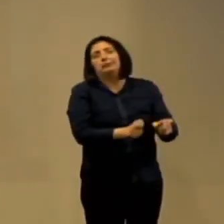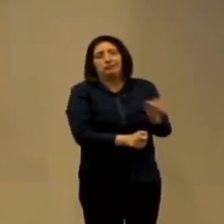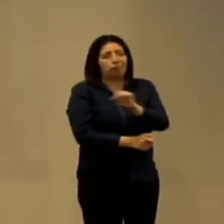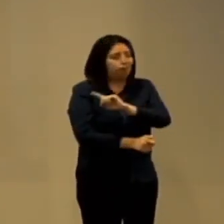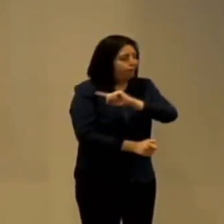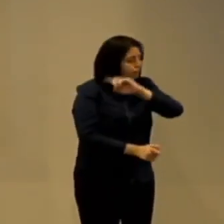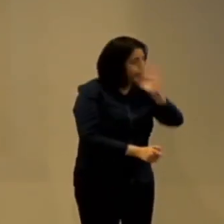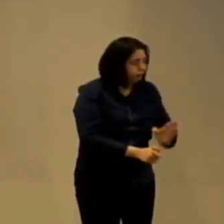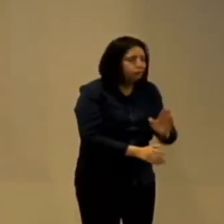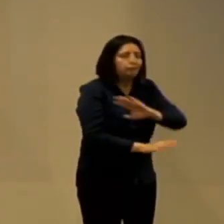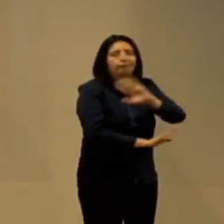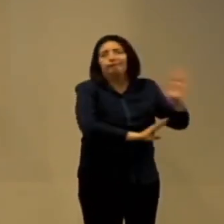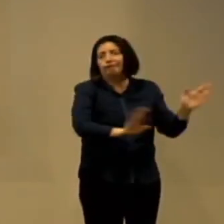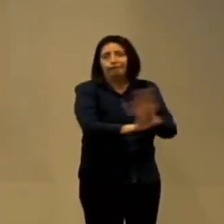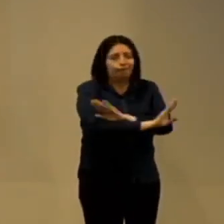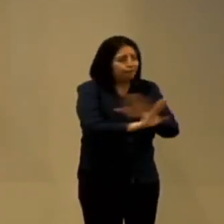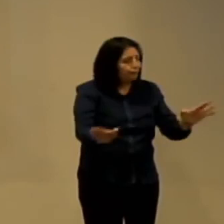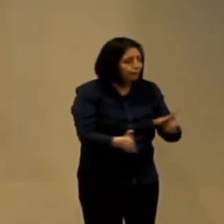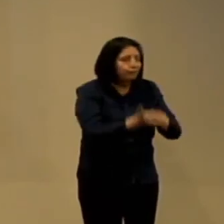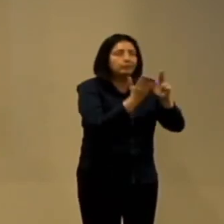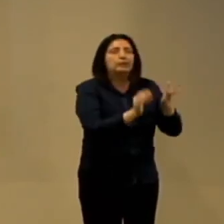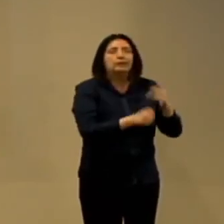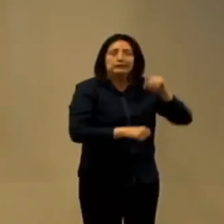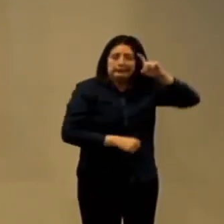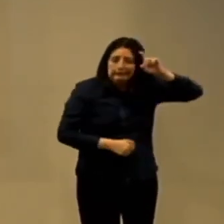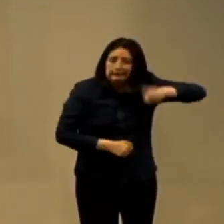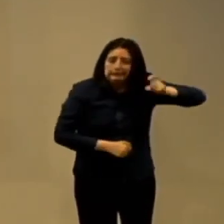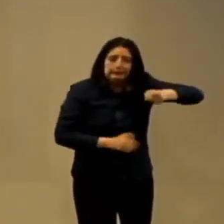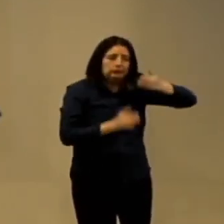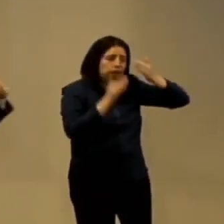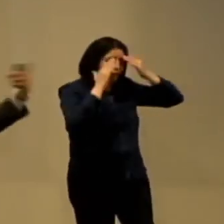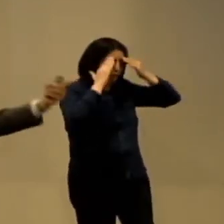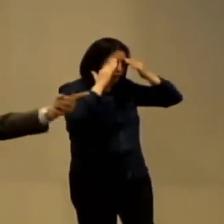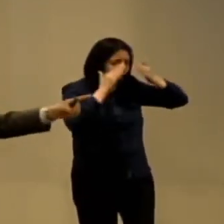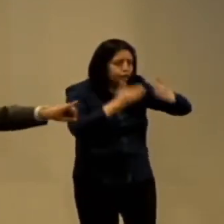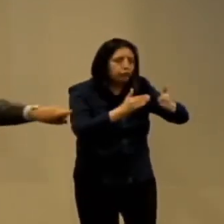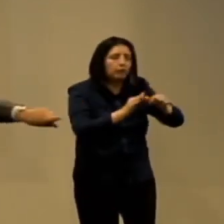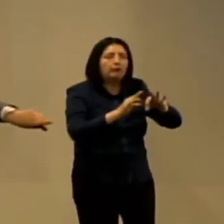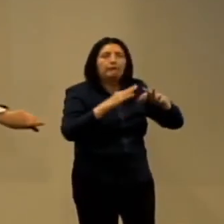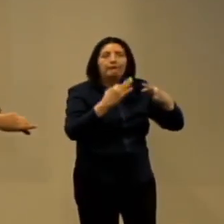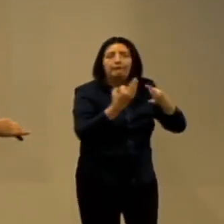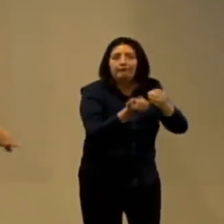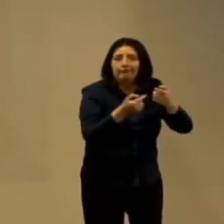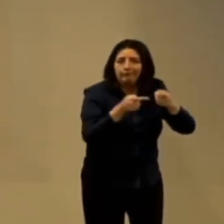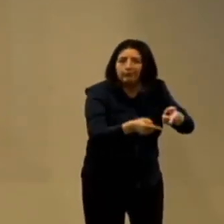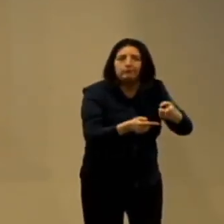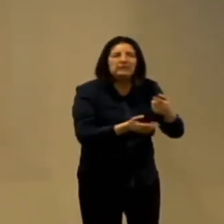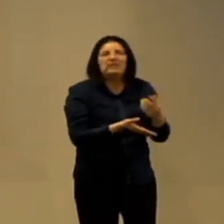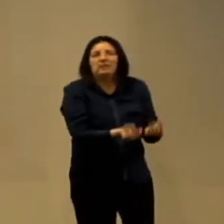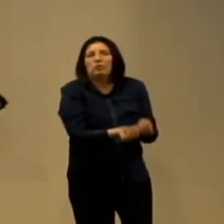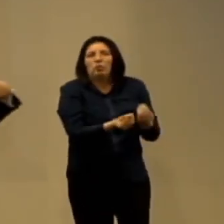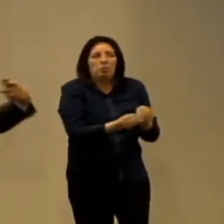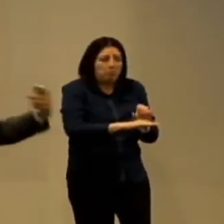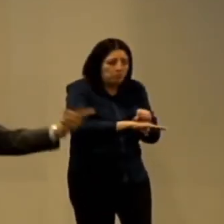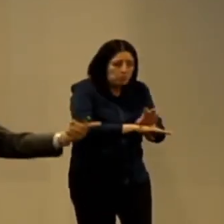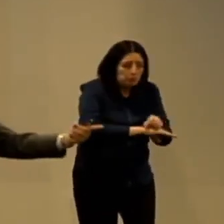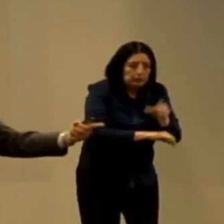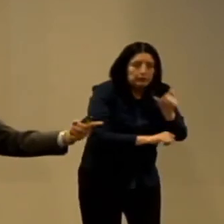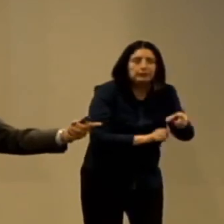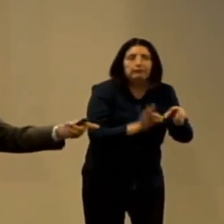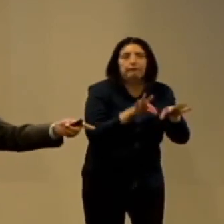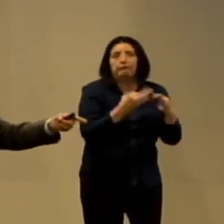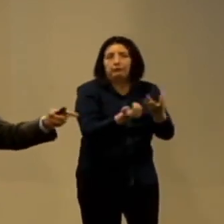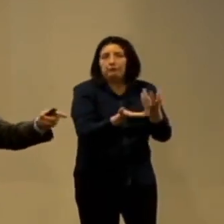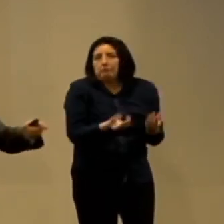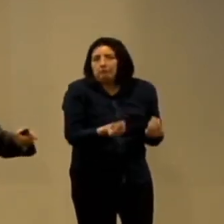jamás. Entonces significa que tenemos que tener un trabajo especial con la familia. Tenemos que saber qué consejería le vamos a dar.